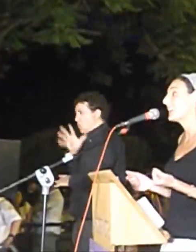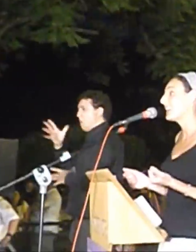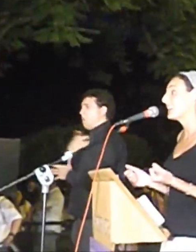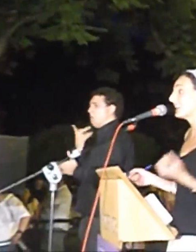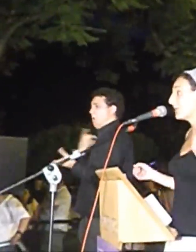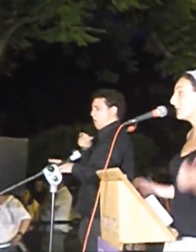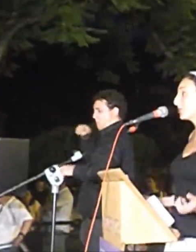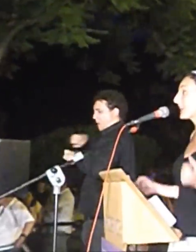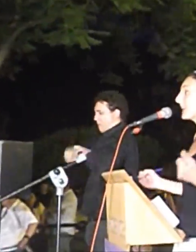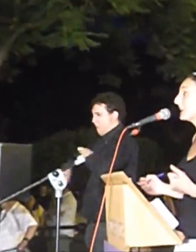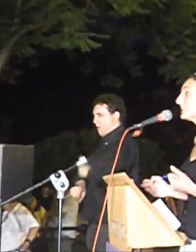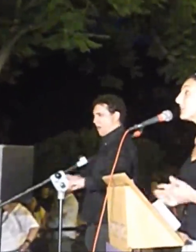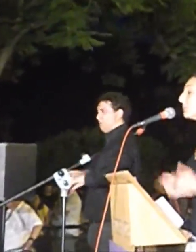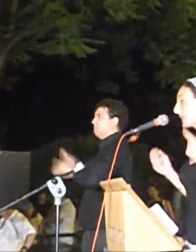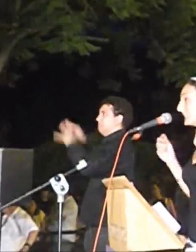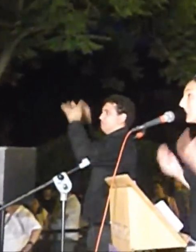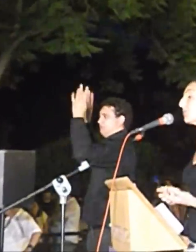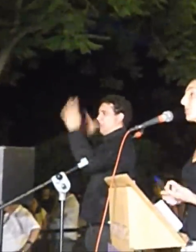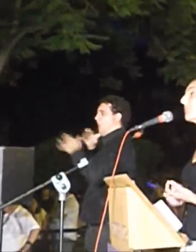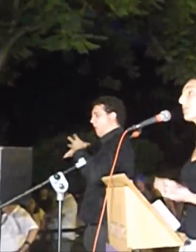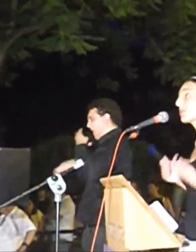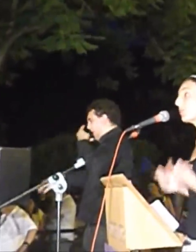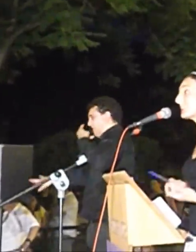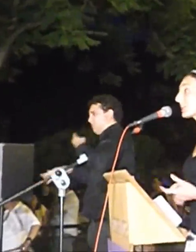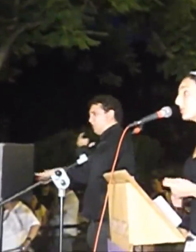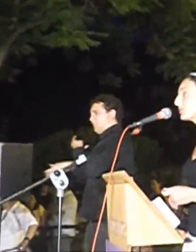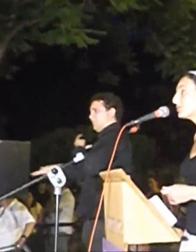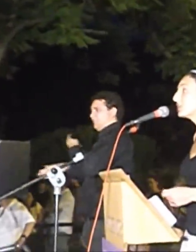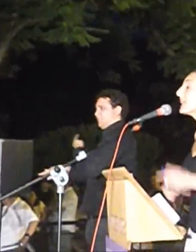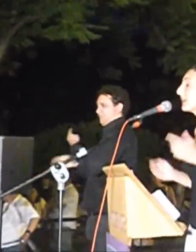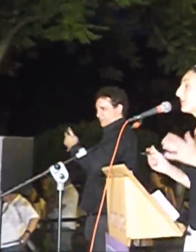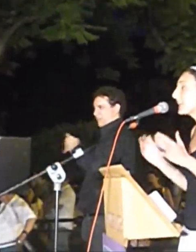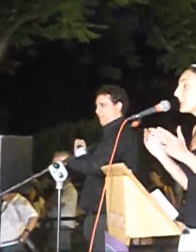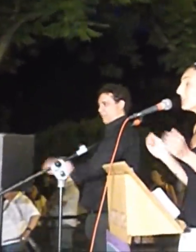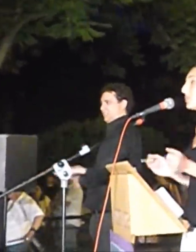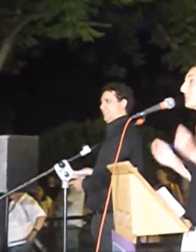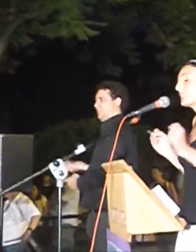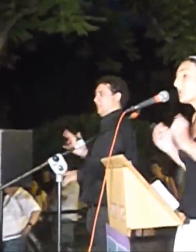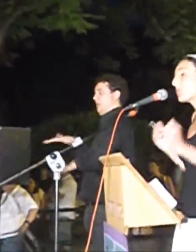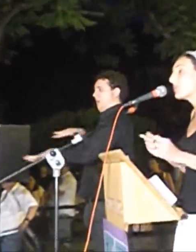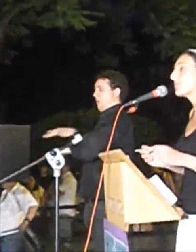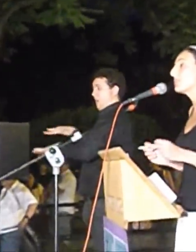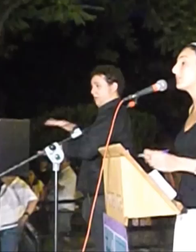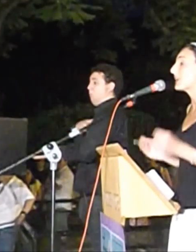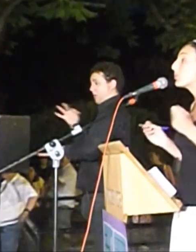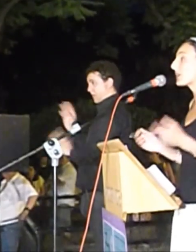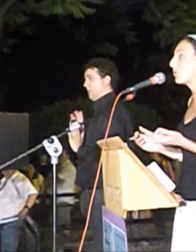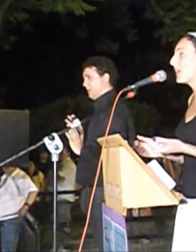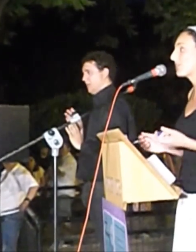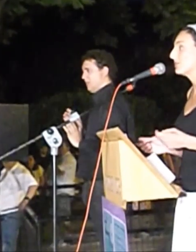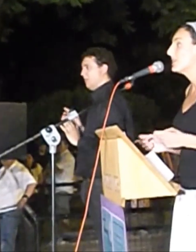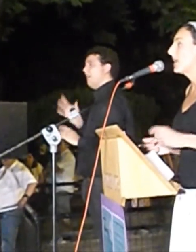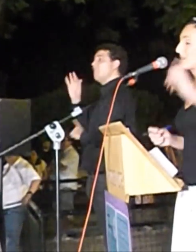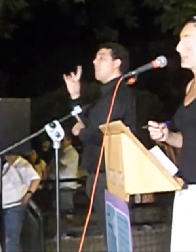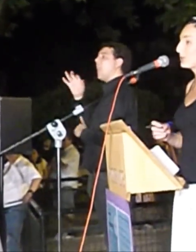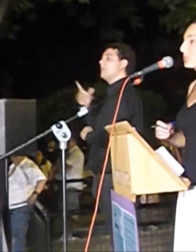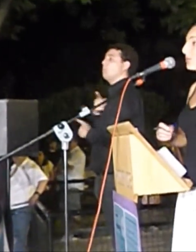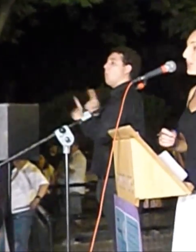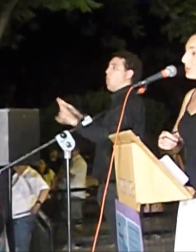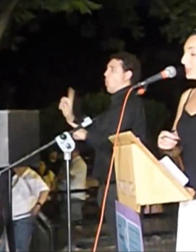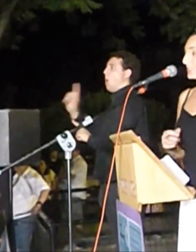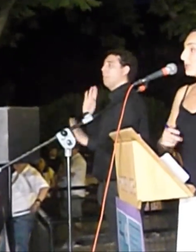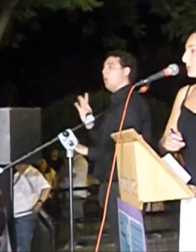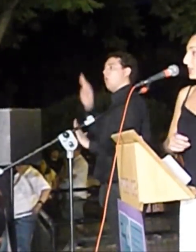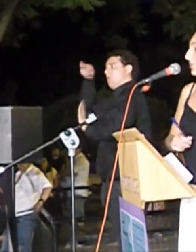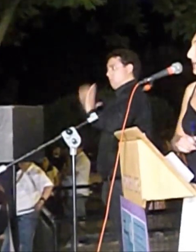eh las aguas subterráneas porque está comprobado que provoca terremotos el fracking no es que esté prohibido pero está muy regulado Aunque aquí